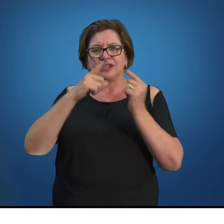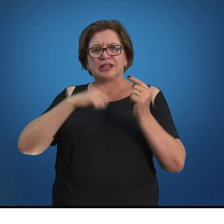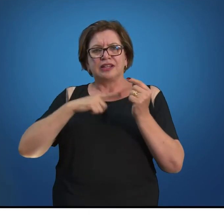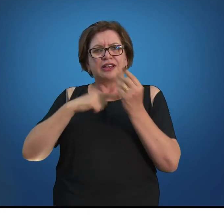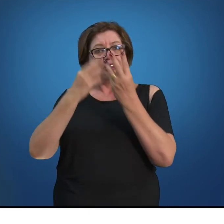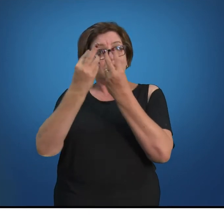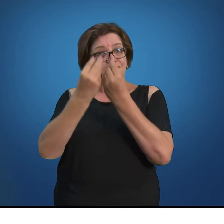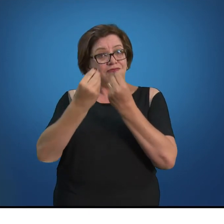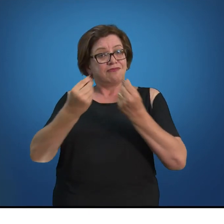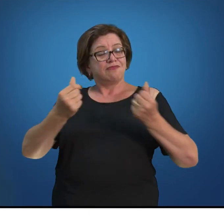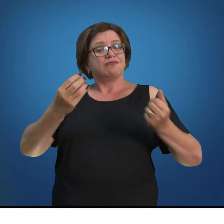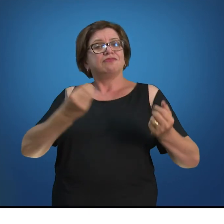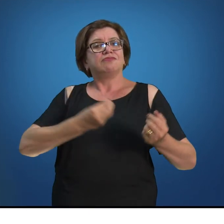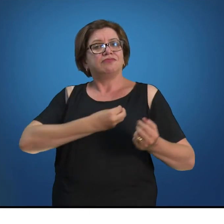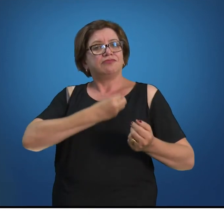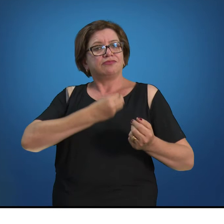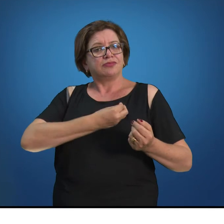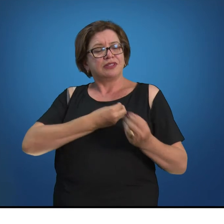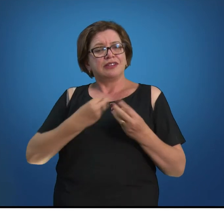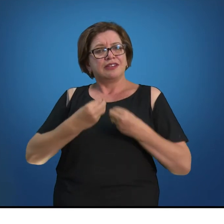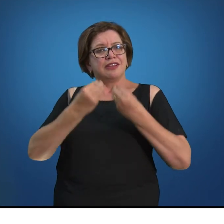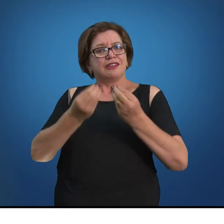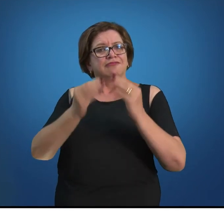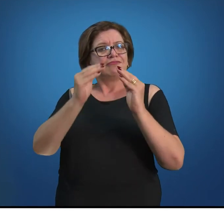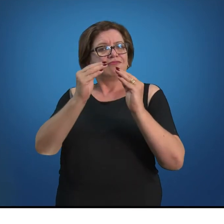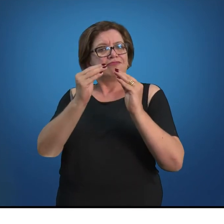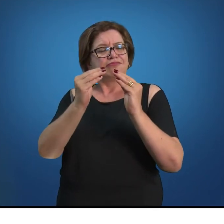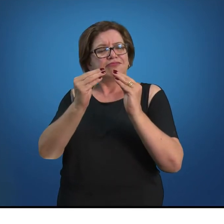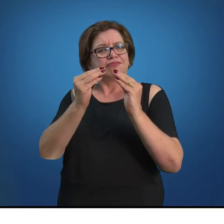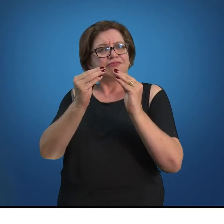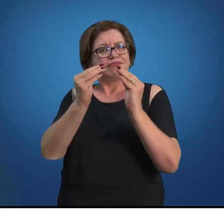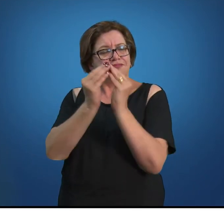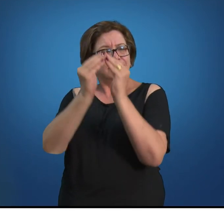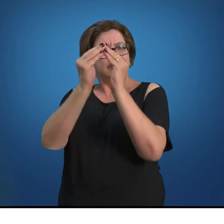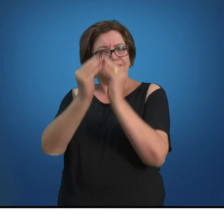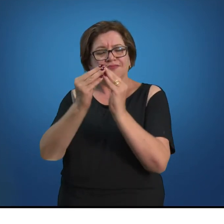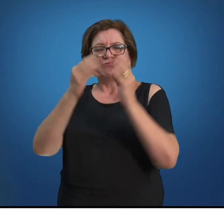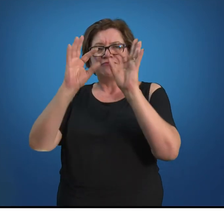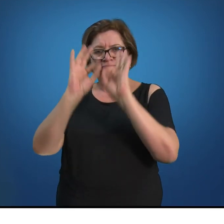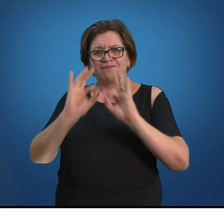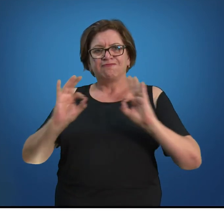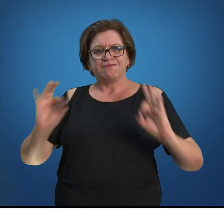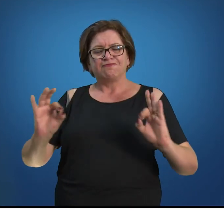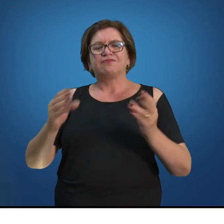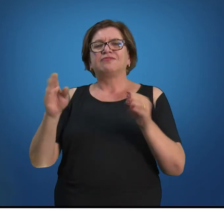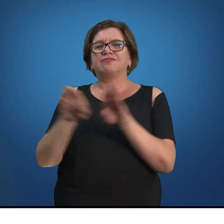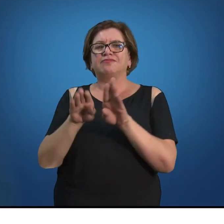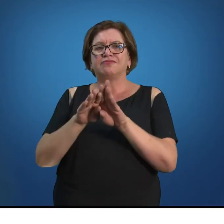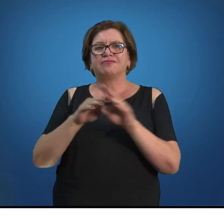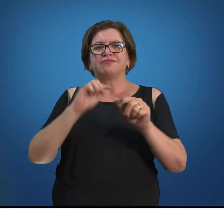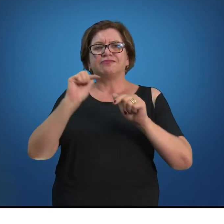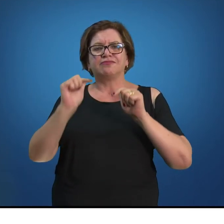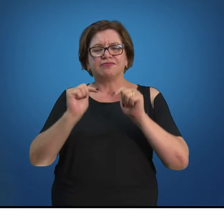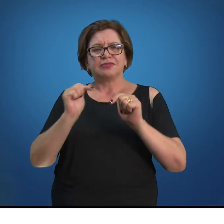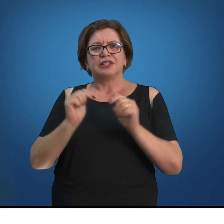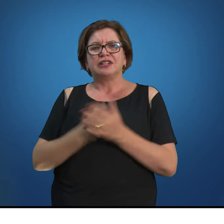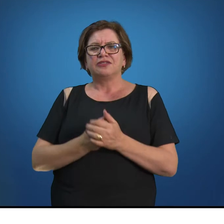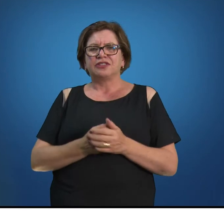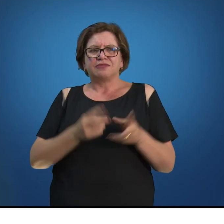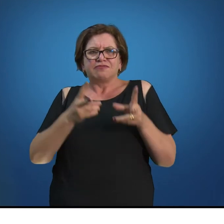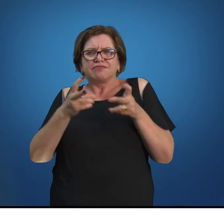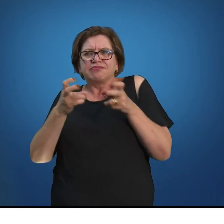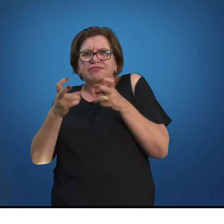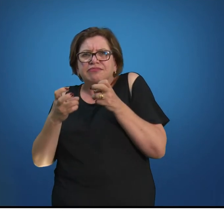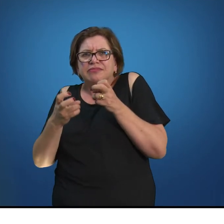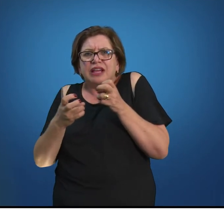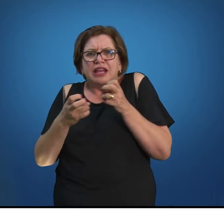de vida, elegendo o acesso à moradia e serviços, minimizar a segregação urbana, ou seja, as diferenças